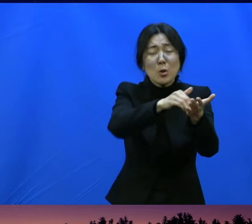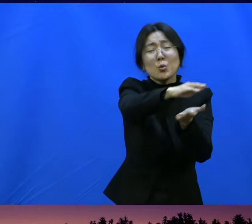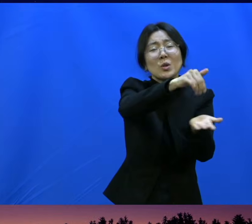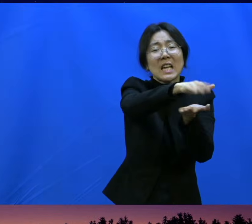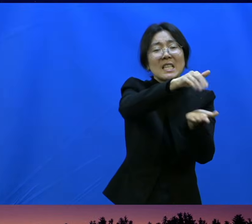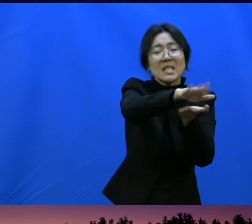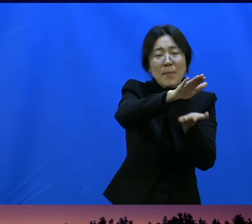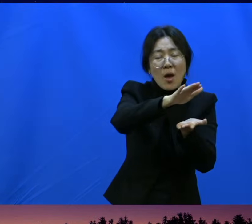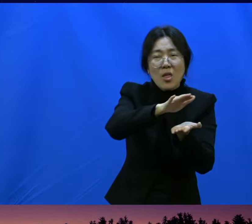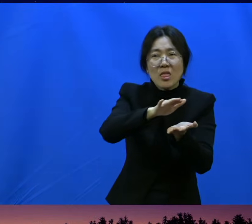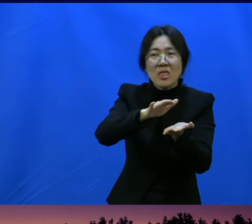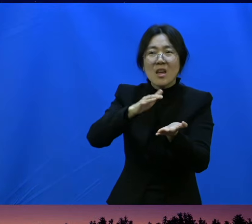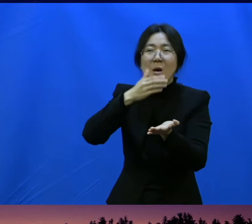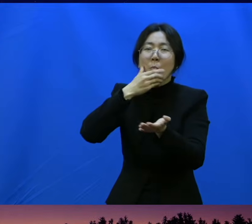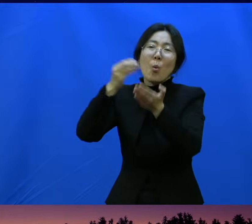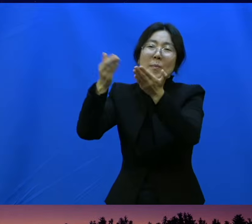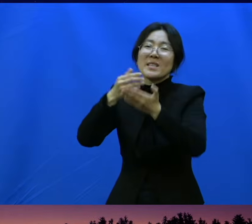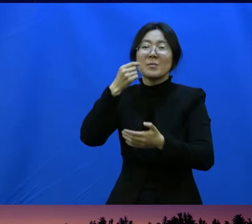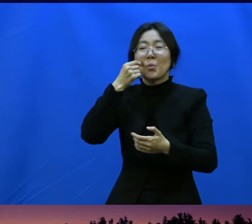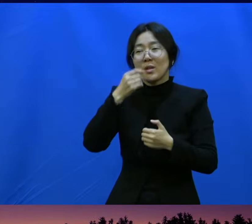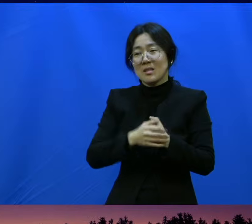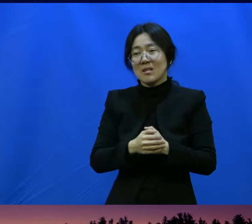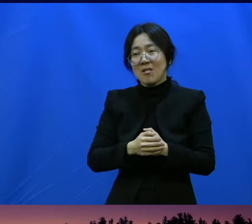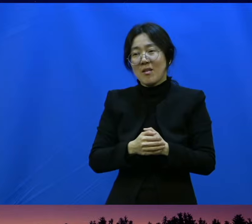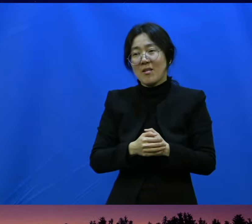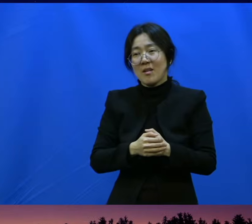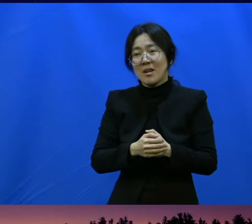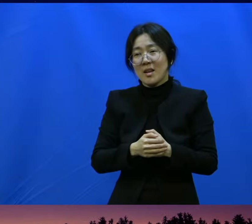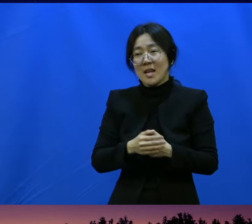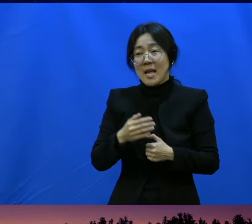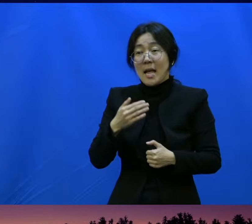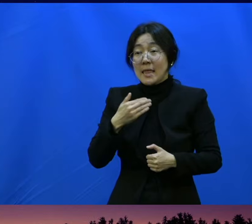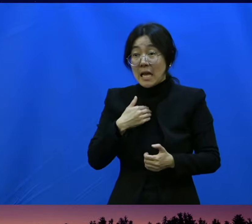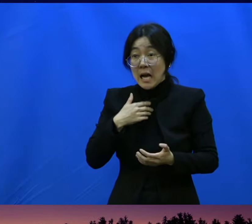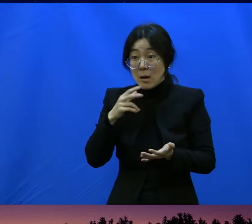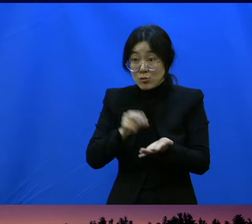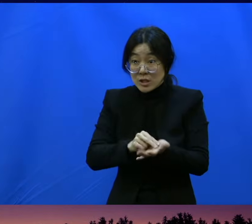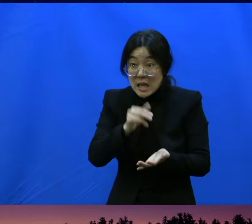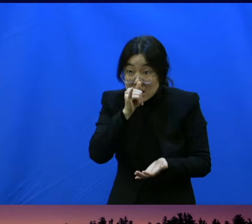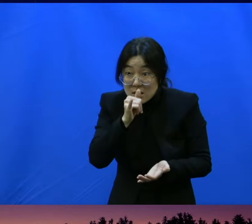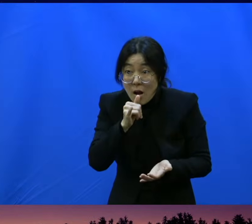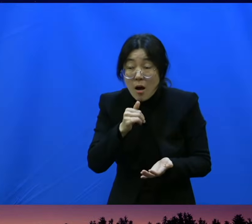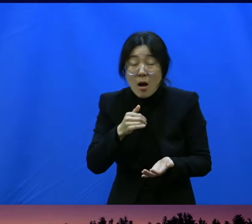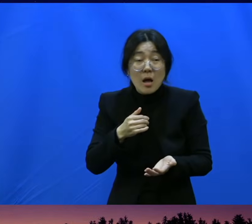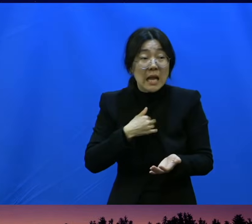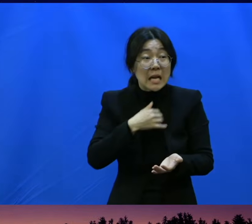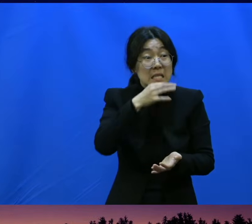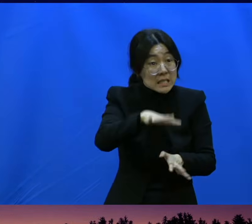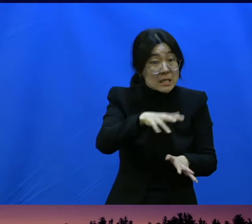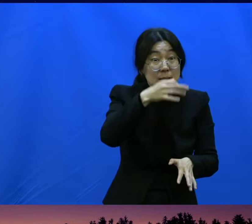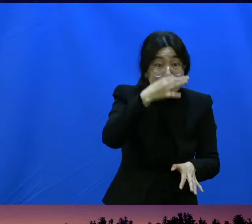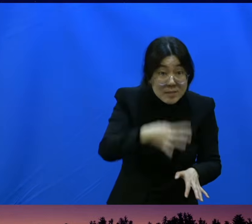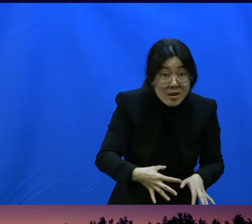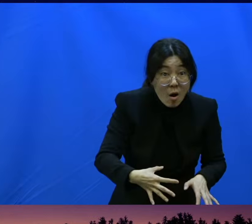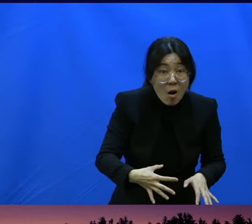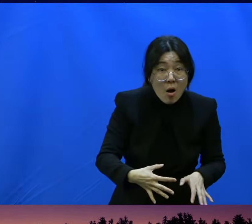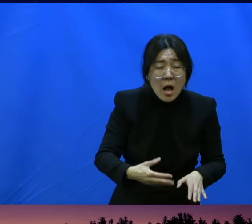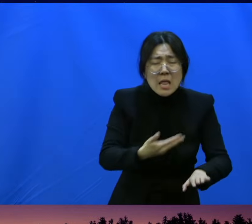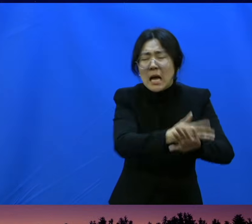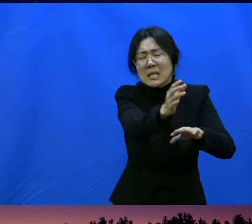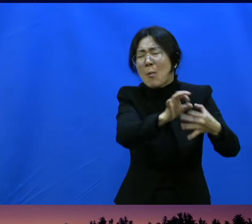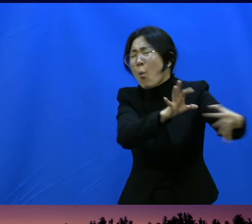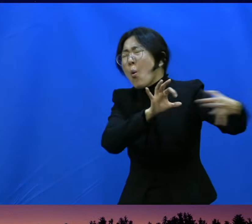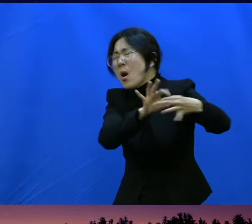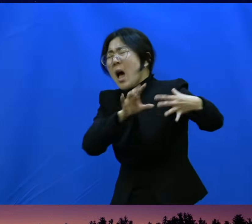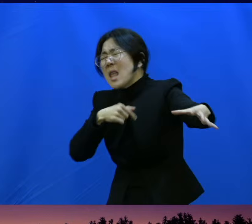겁니다. 여러분, 내리막길에 내 고통에 내 문제에만 몰두하고 여러분 하나님 주시는 그 놀라운